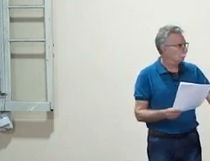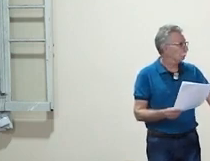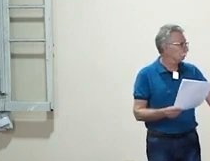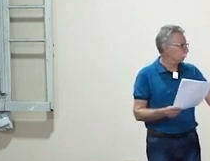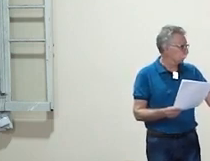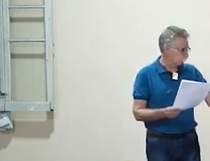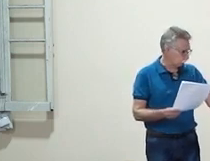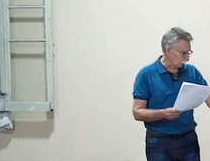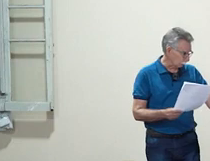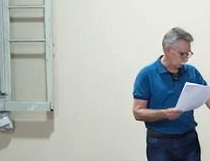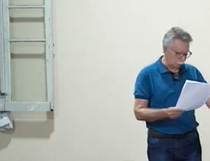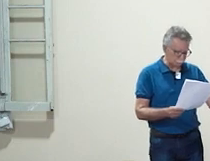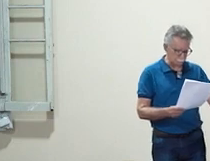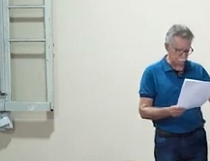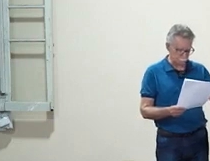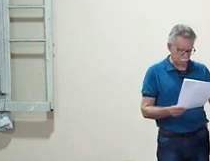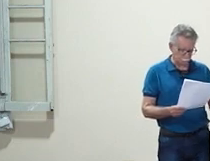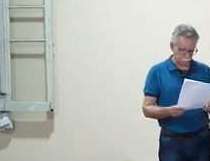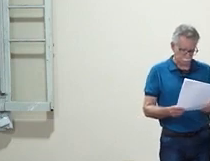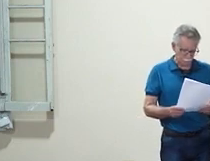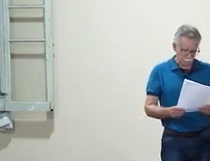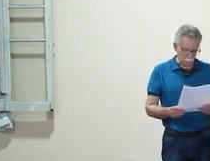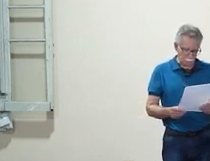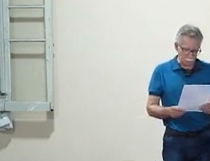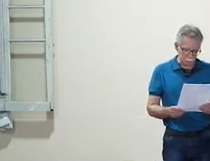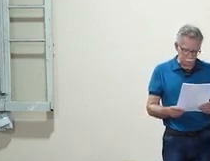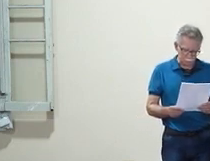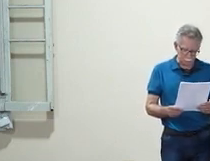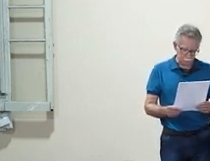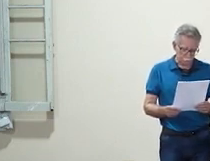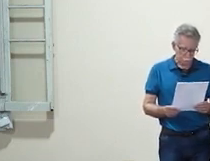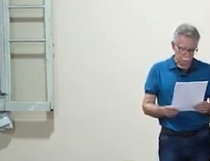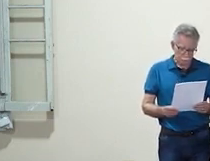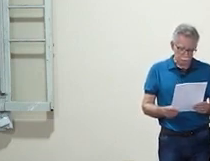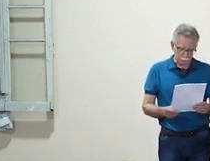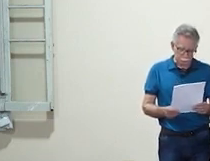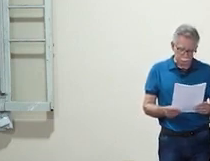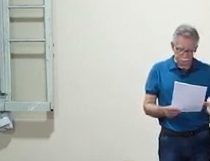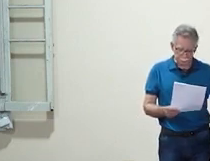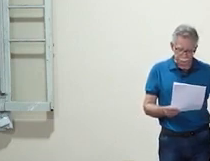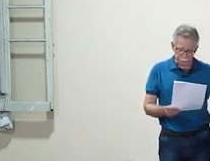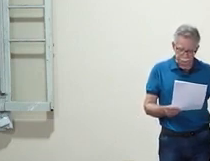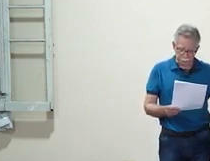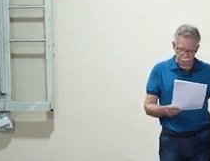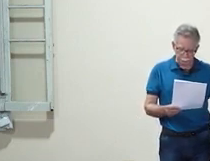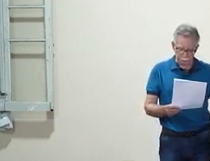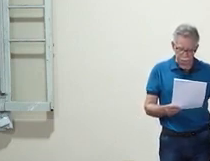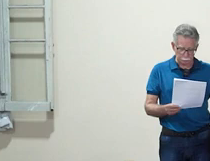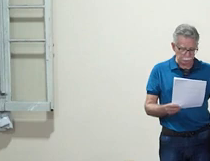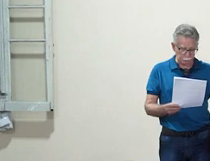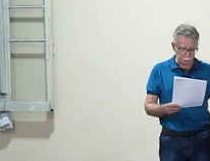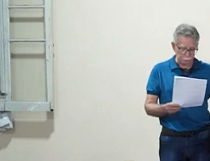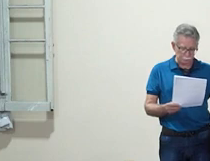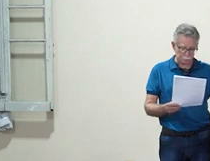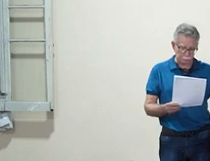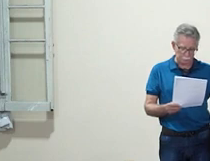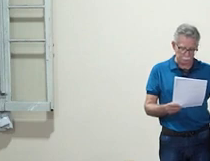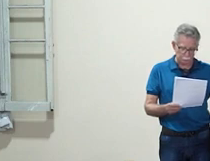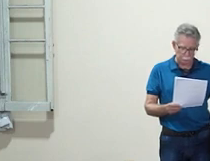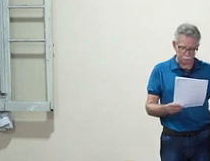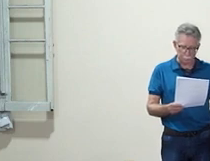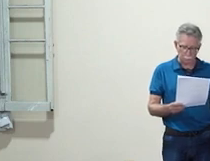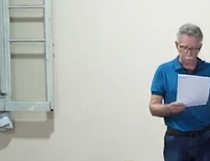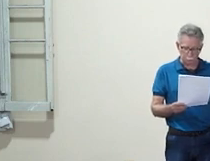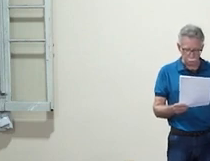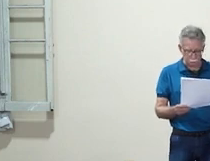sempre pulsou mais forte. Atualmente, é superintendente da promoção de Libras na